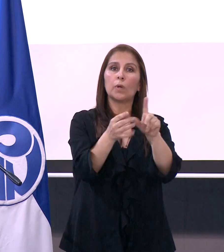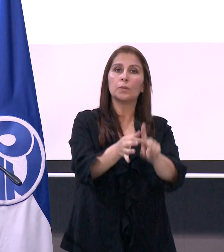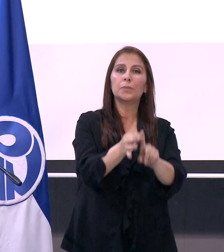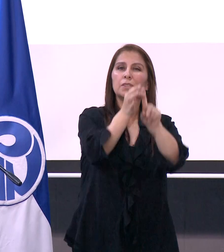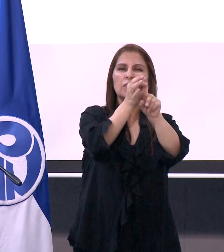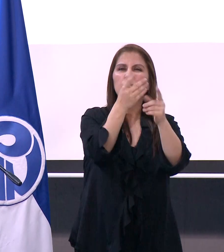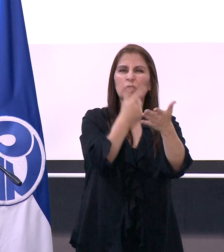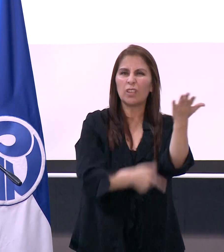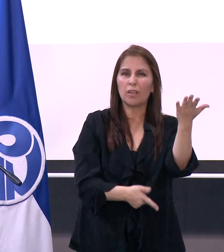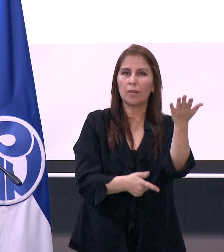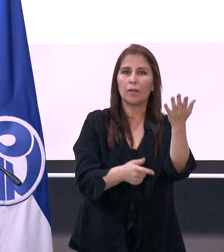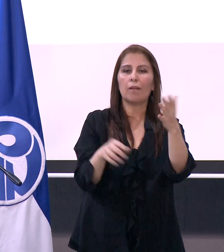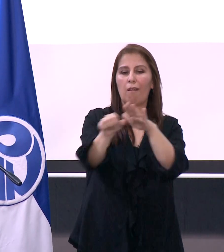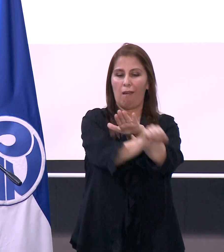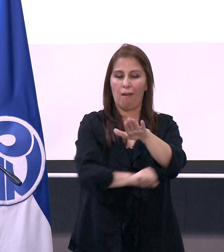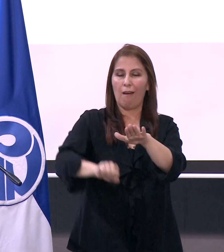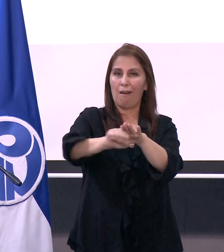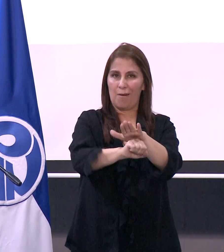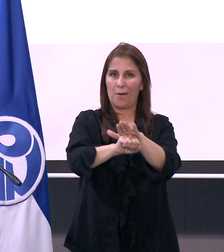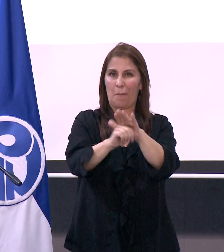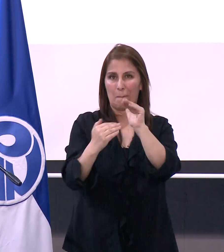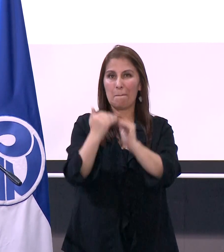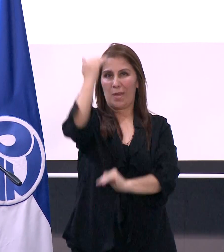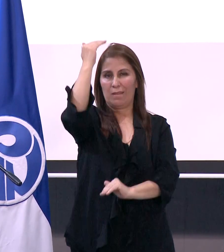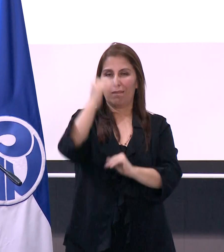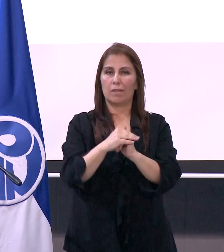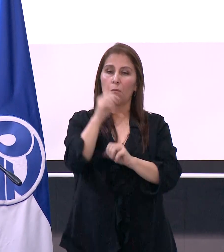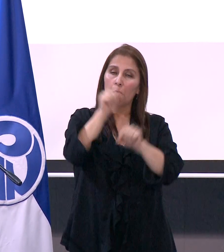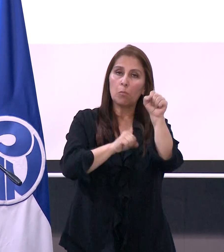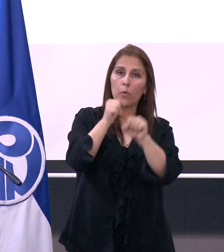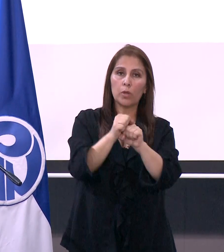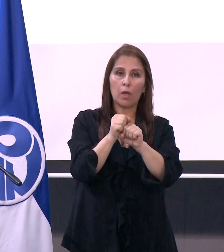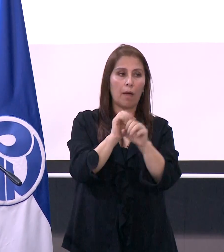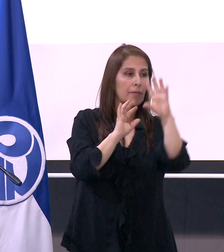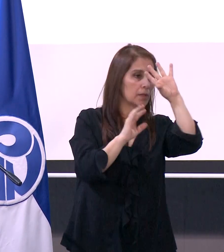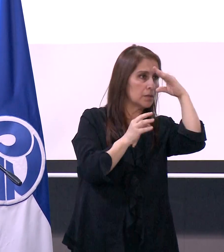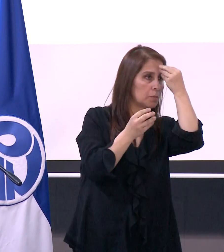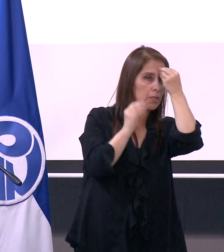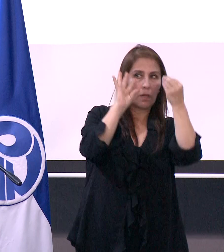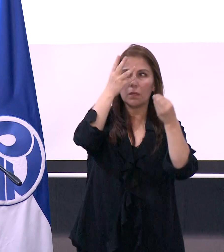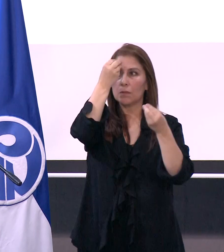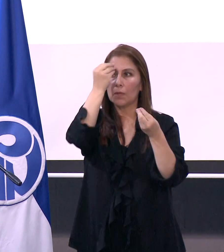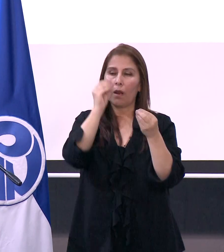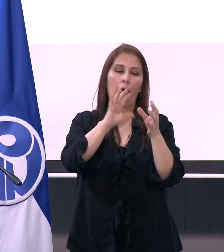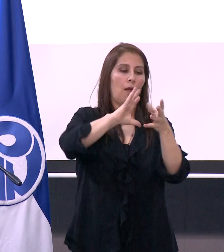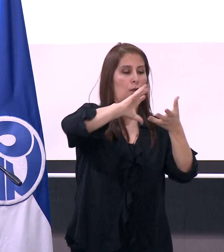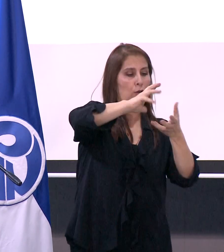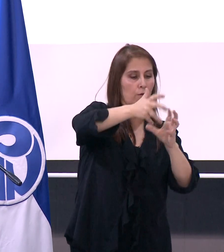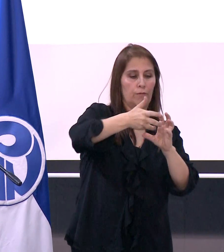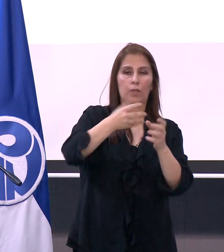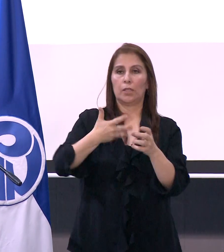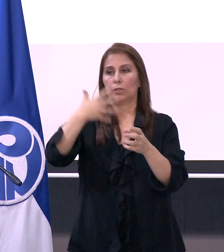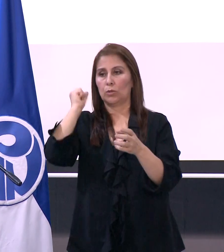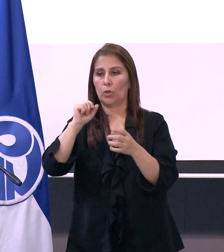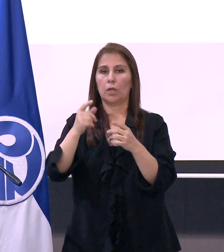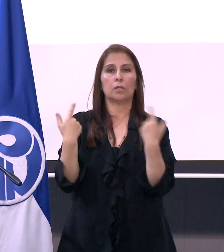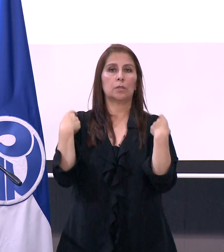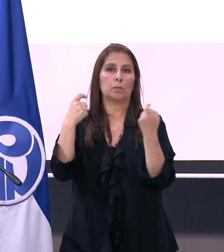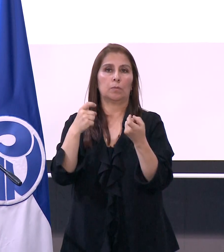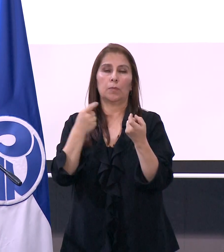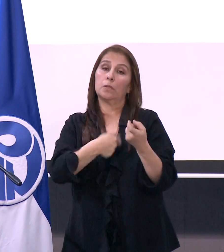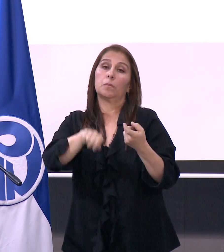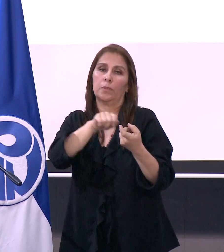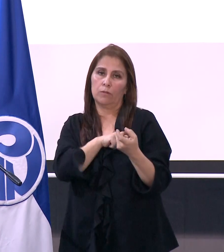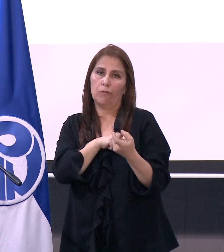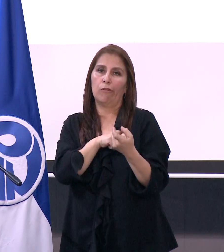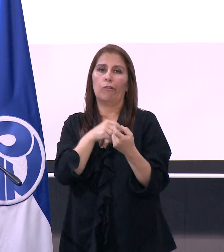se llamó área mayor permitiendo combinar opciones disciplinares como geografía o historia español o francés biología o